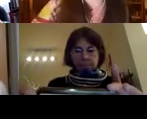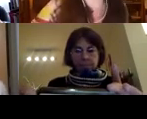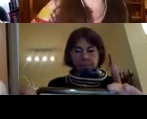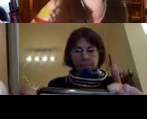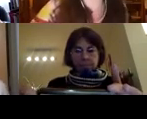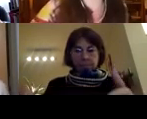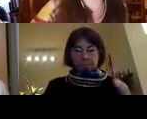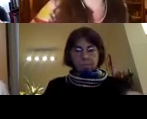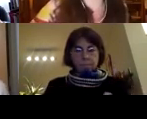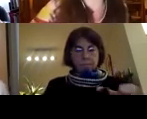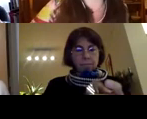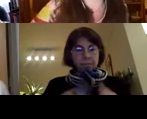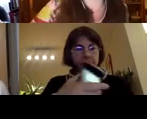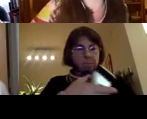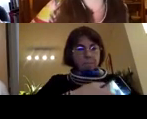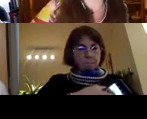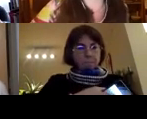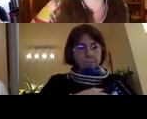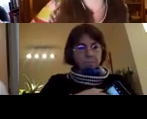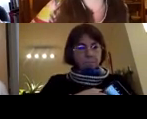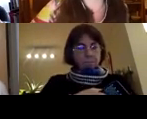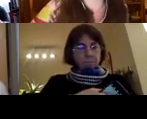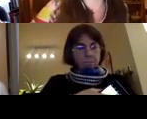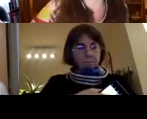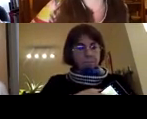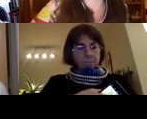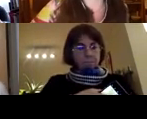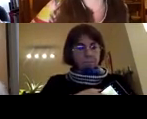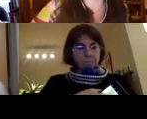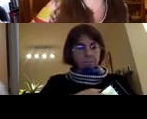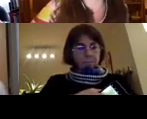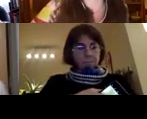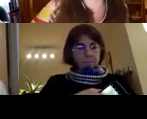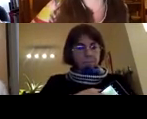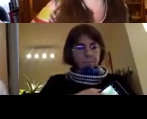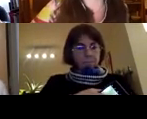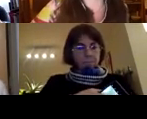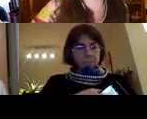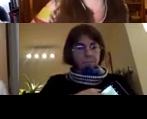porque cuando nosotros describimos las lenguas orales o podemos describir las lenguas orales,